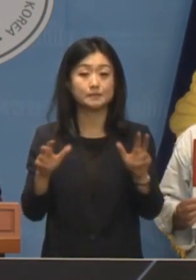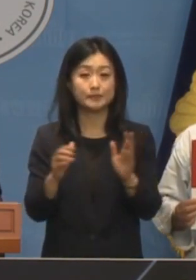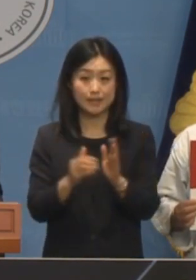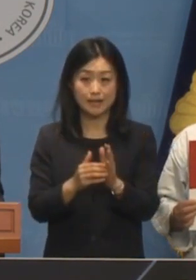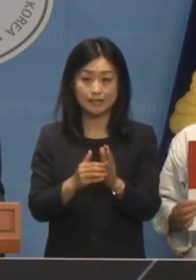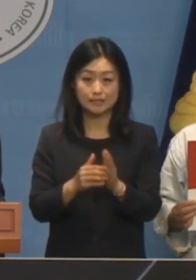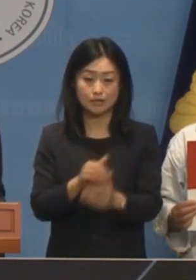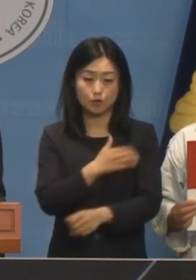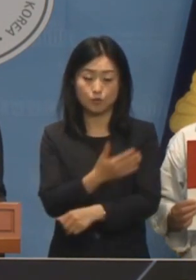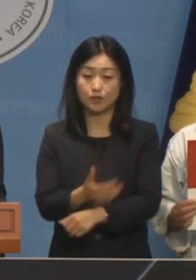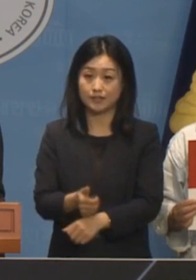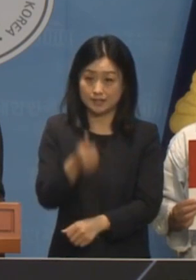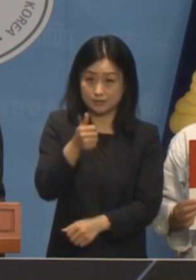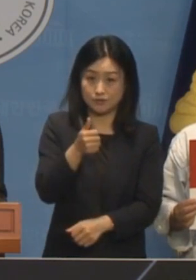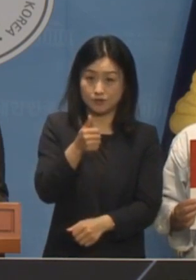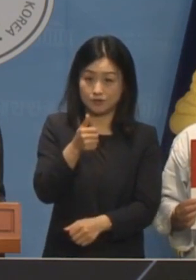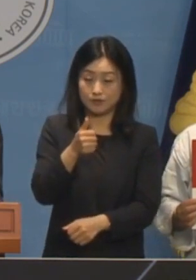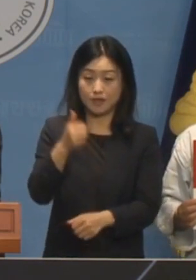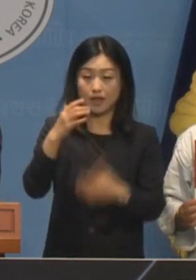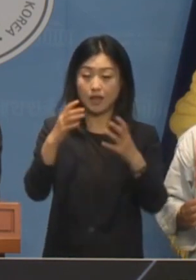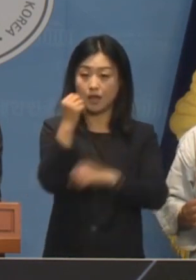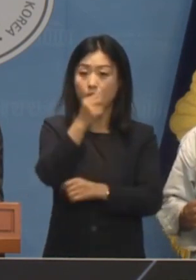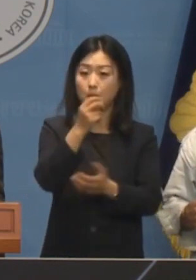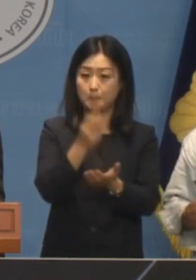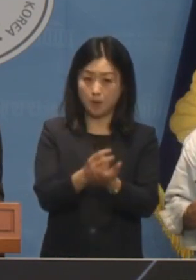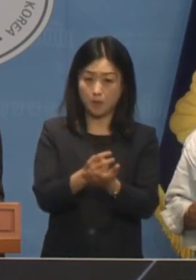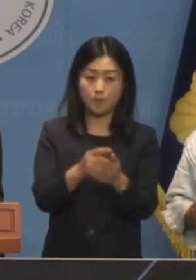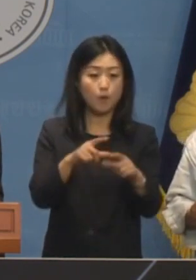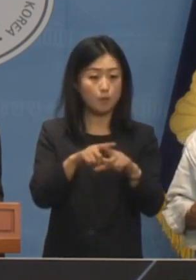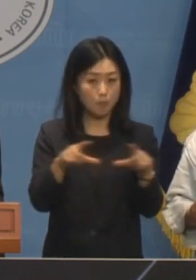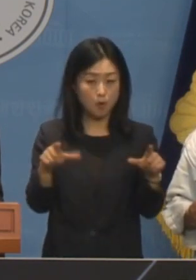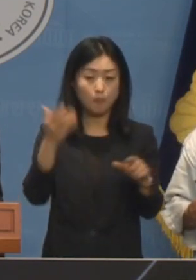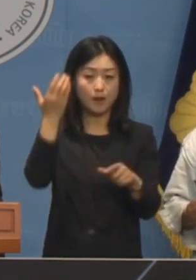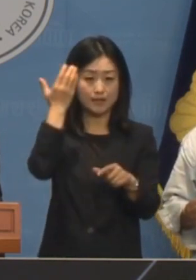엄연한 주권국가인 대한민국의 헌법과 일반 국민의 보편